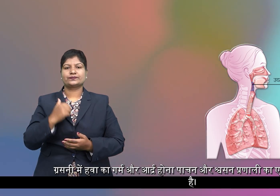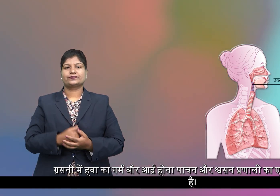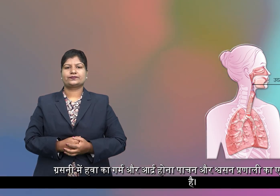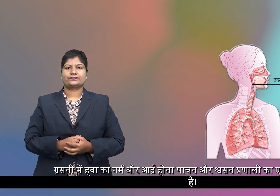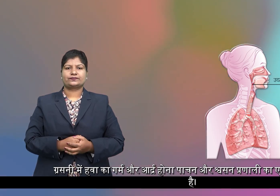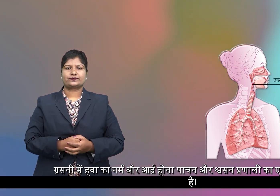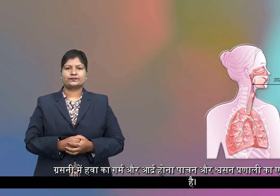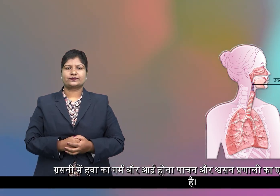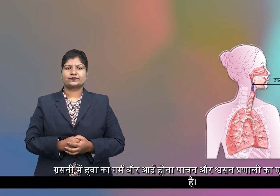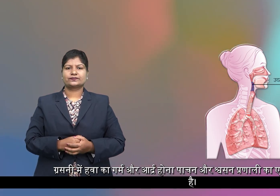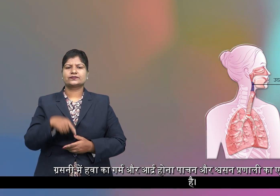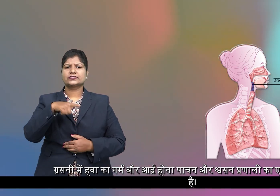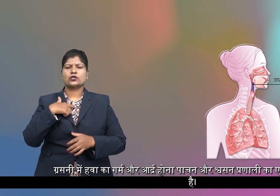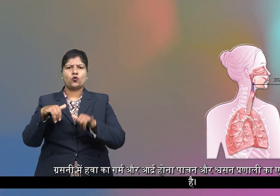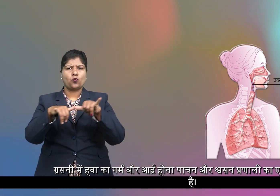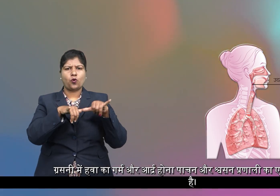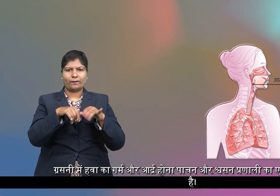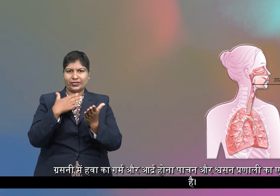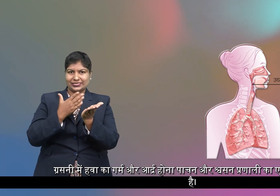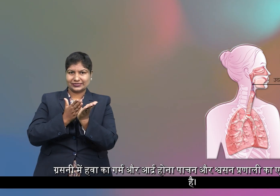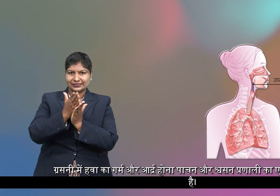का एक सामान्य मार्ग है।